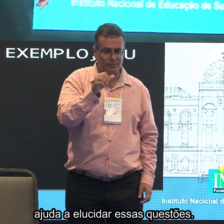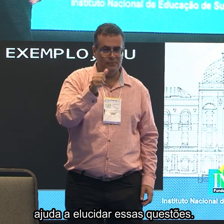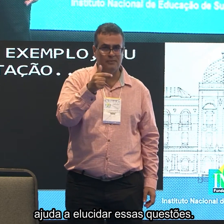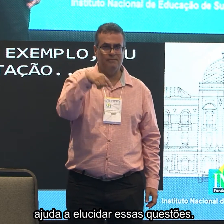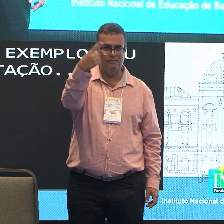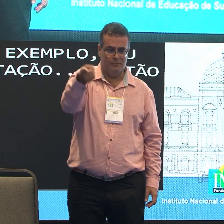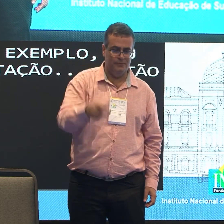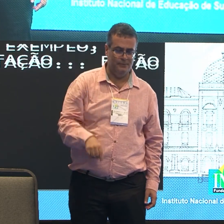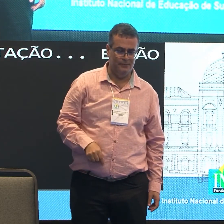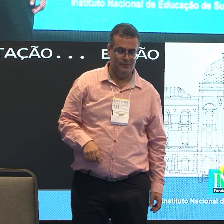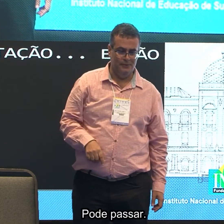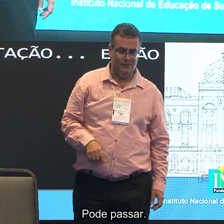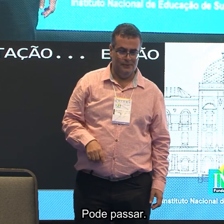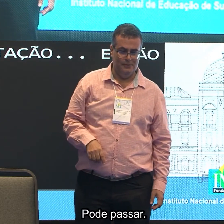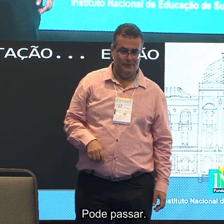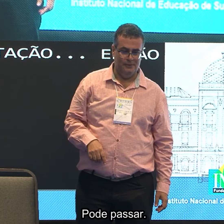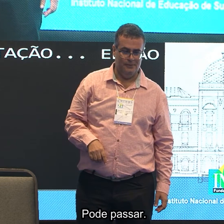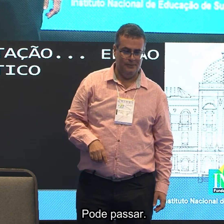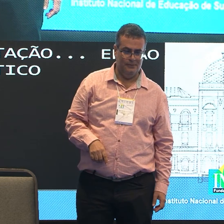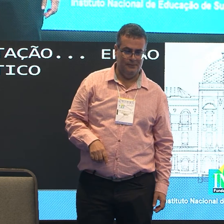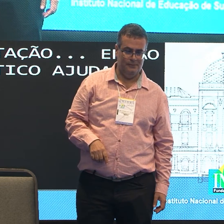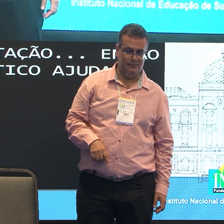questões. Pode passar.